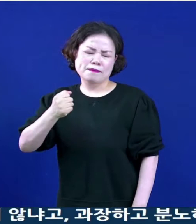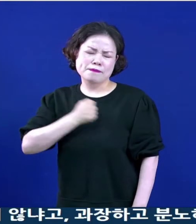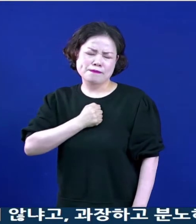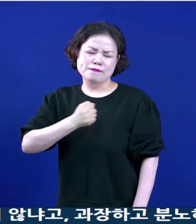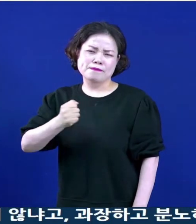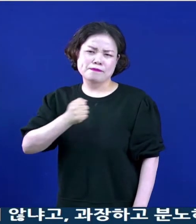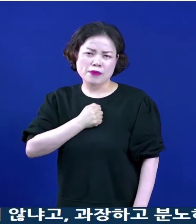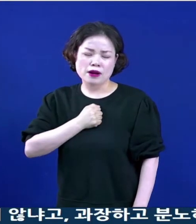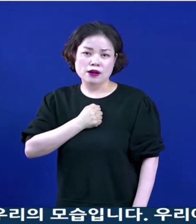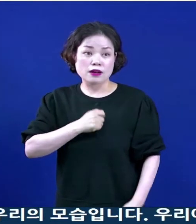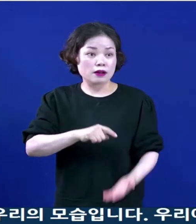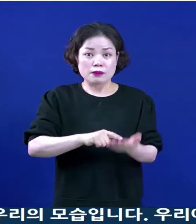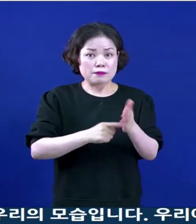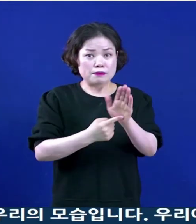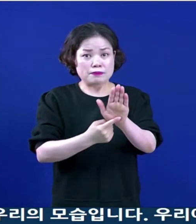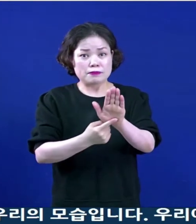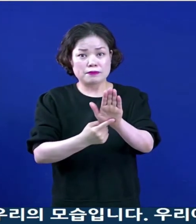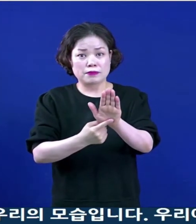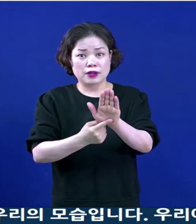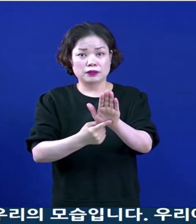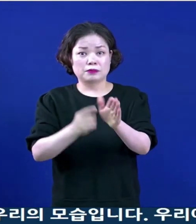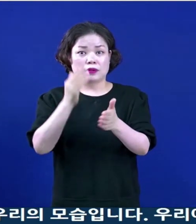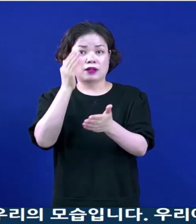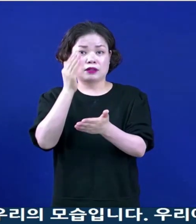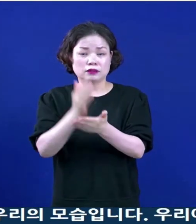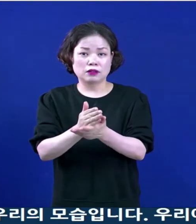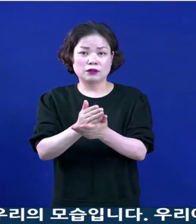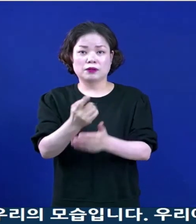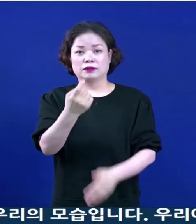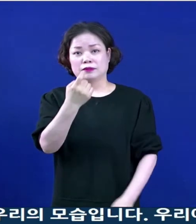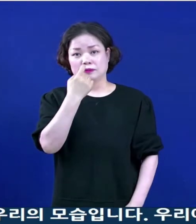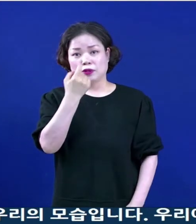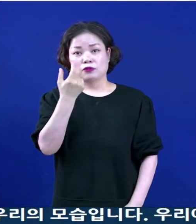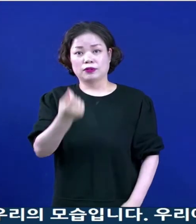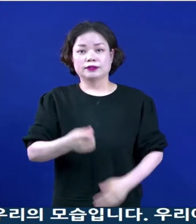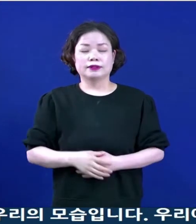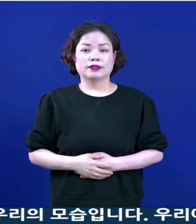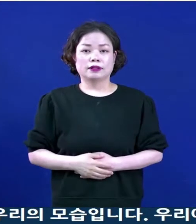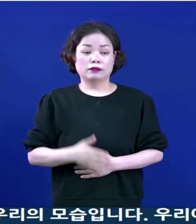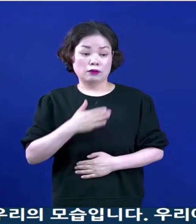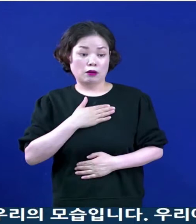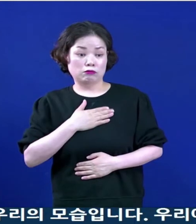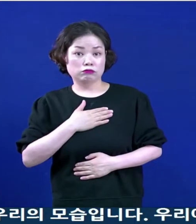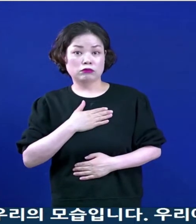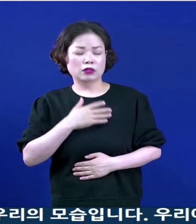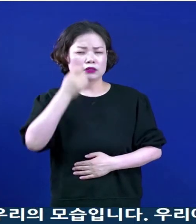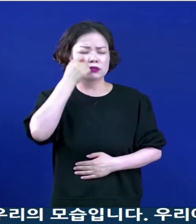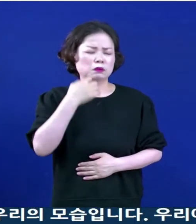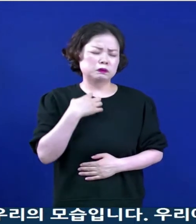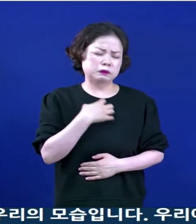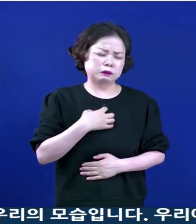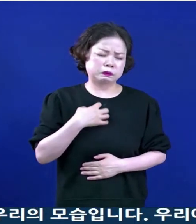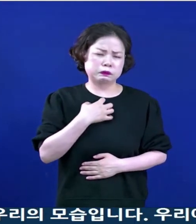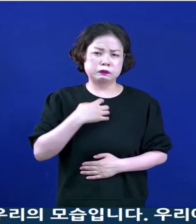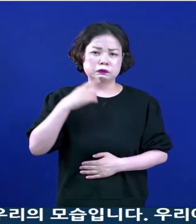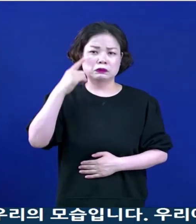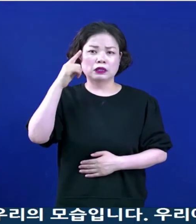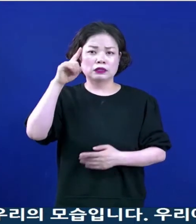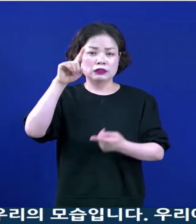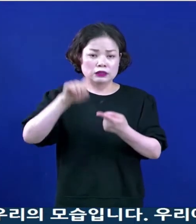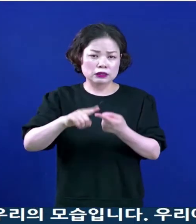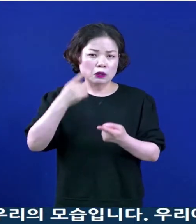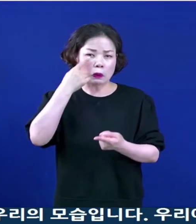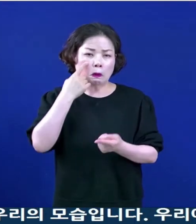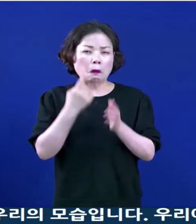탄식을 내색해서는 안 된다고 배운 것 같습니다. 내가 만약 내 슬픔을 그대로 노출시키면